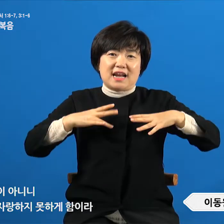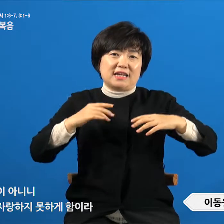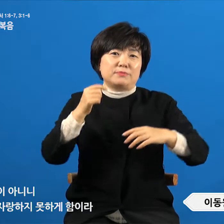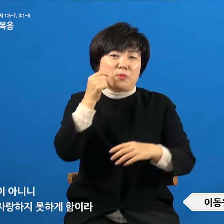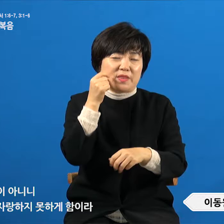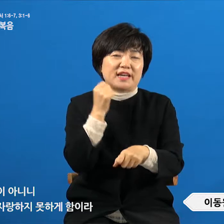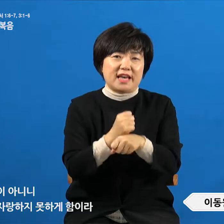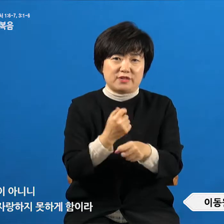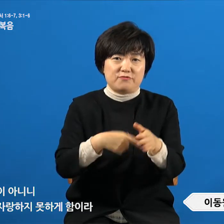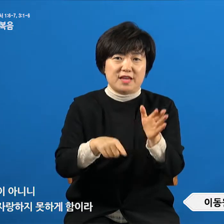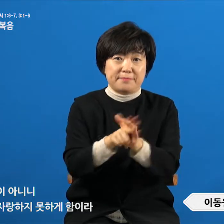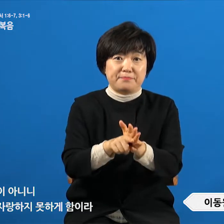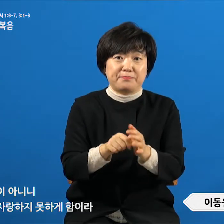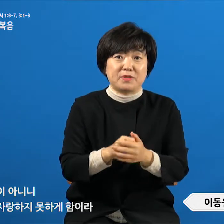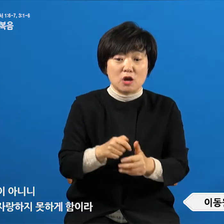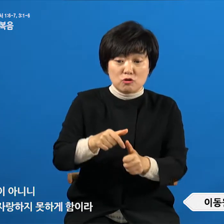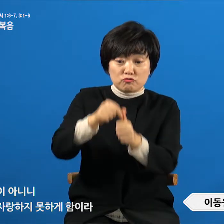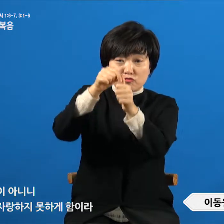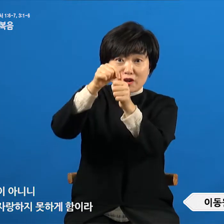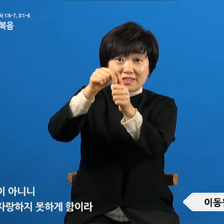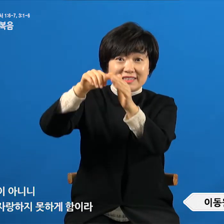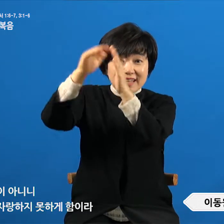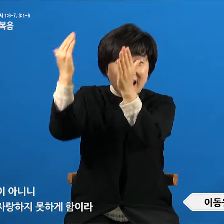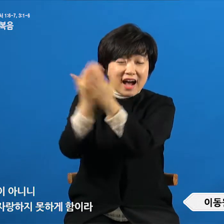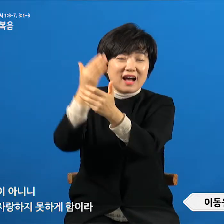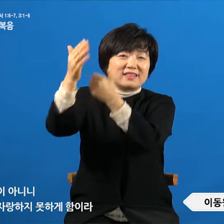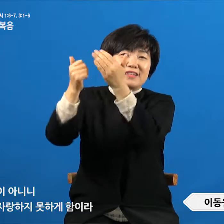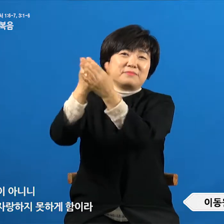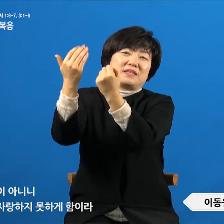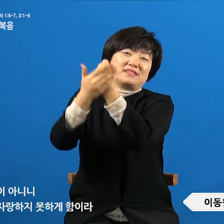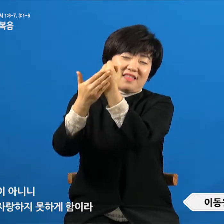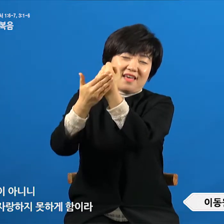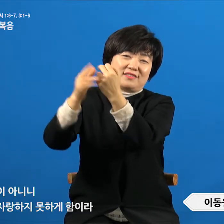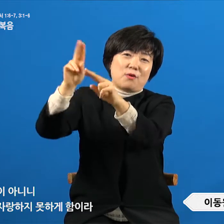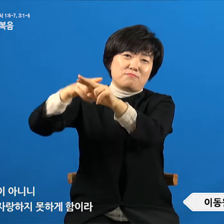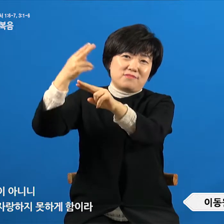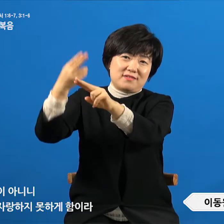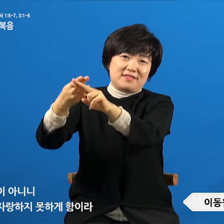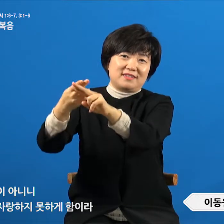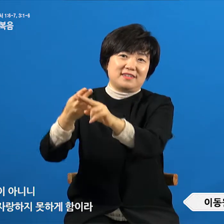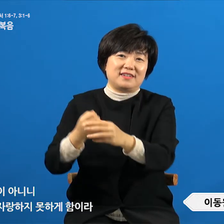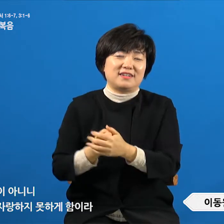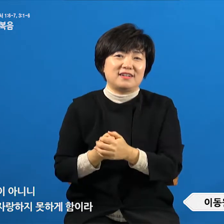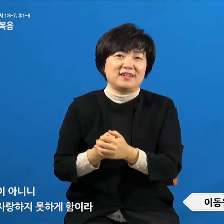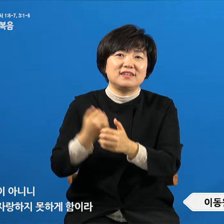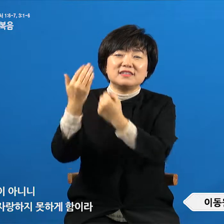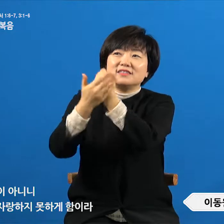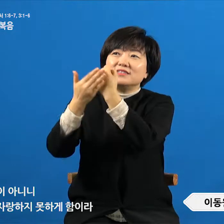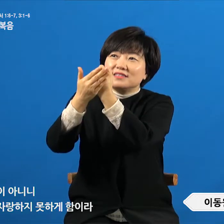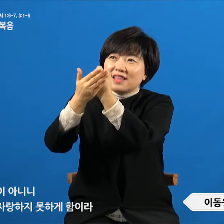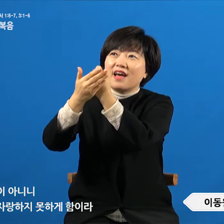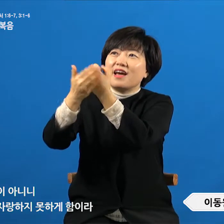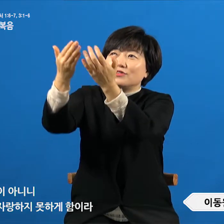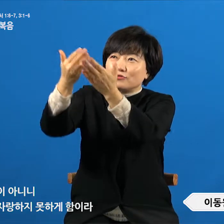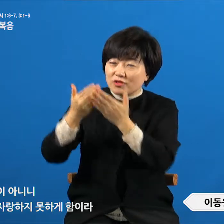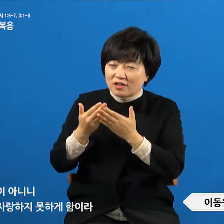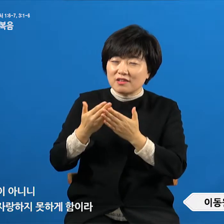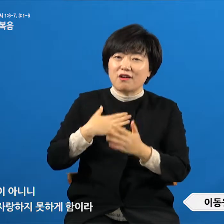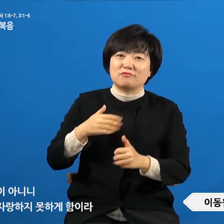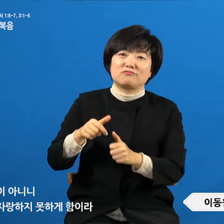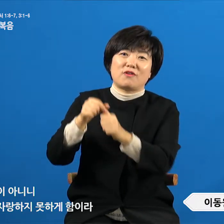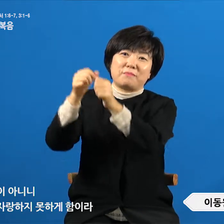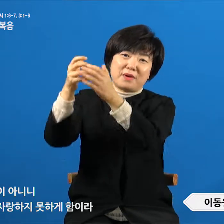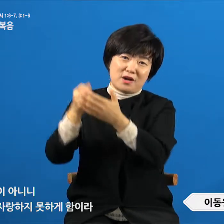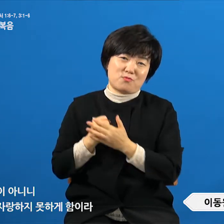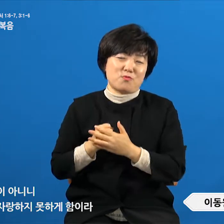못하게 함이니라. 믿으십니까, 여러분? 구원은 전적인 은혜라고, 선물이라고. 네. 우린 그 은혜 때문에